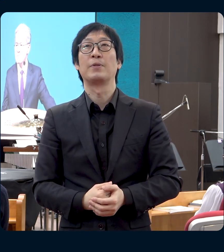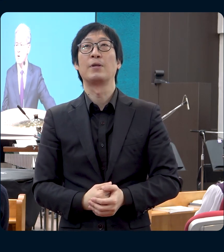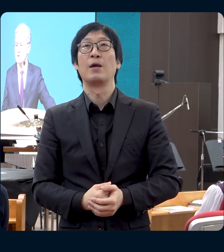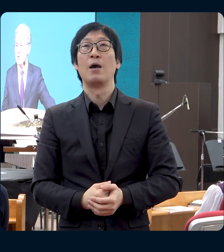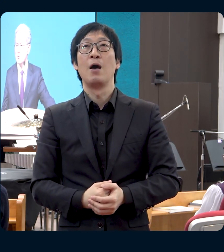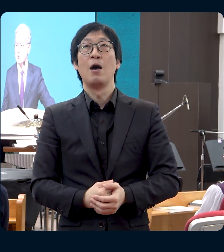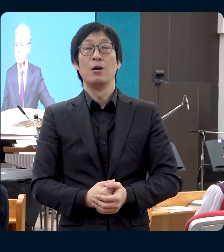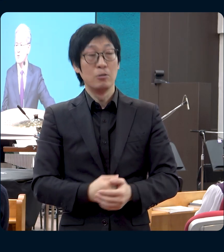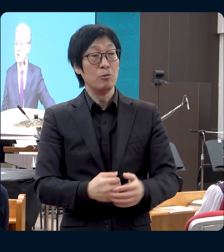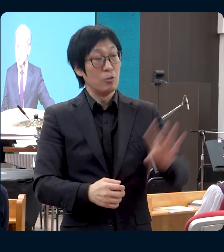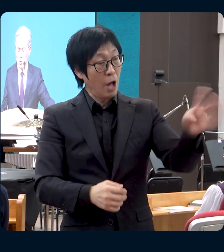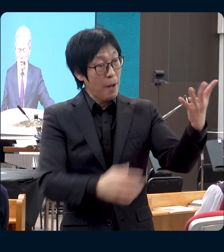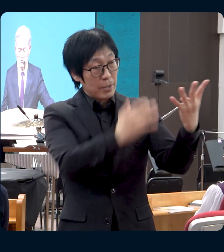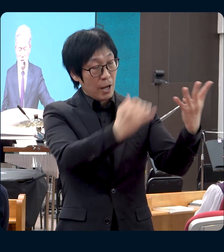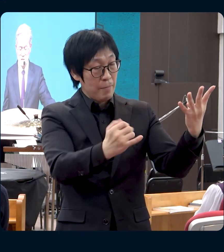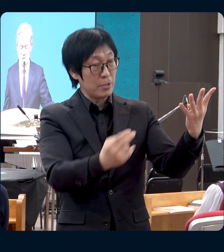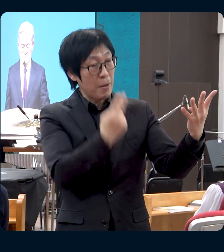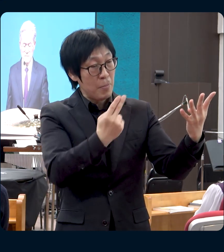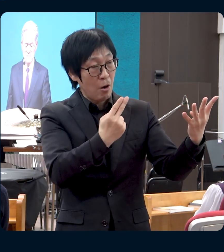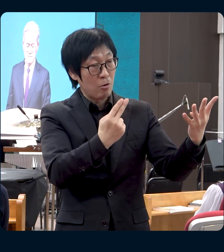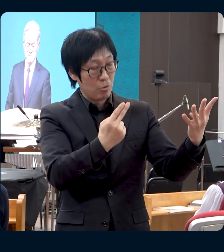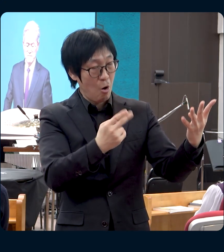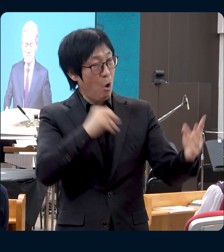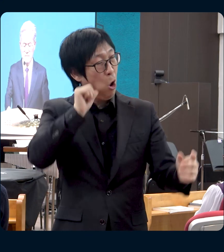그 생명, 그 성도들을 보면서 조롱할 수가 있느냐.